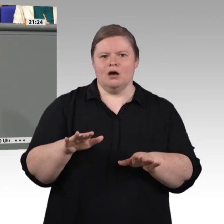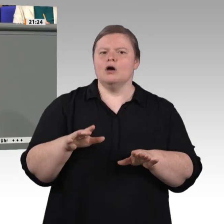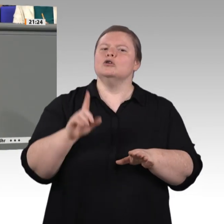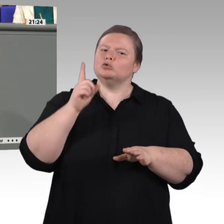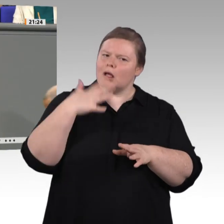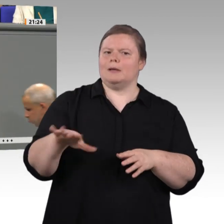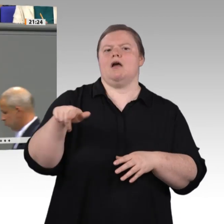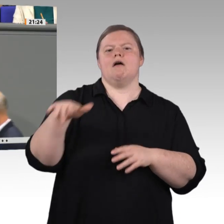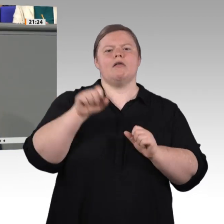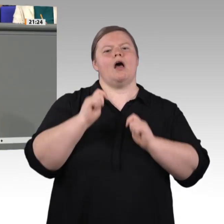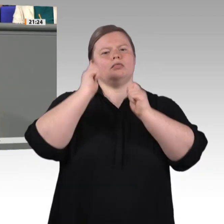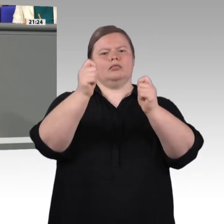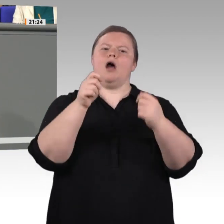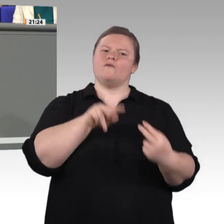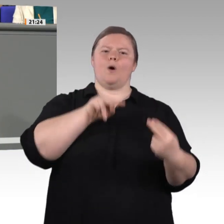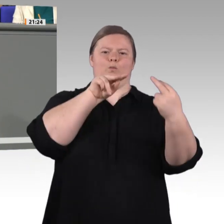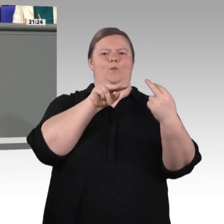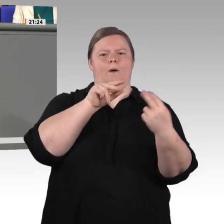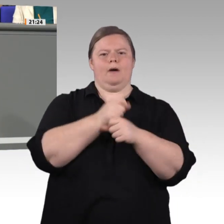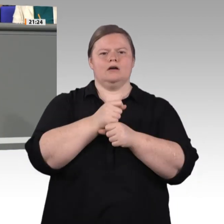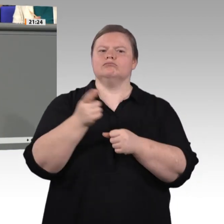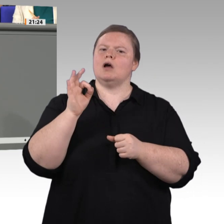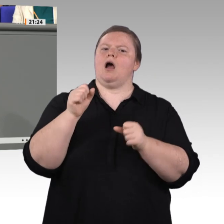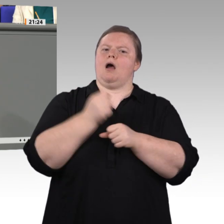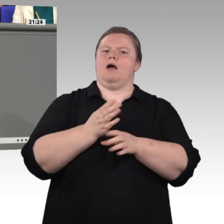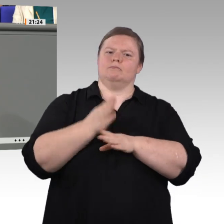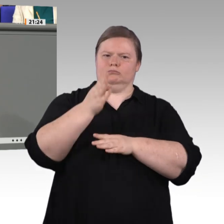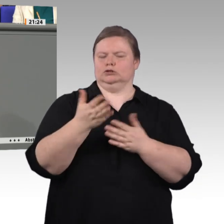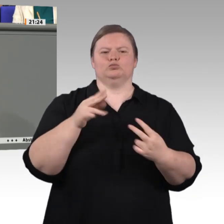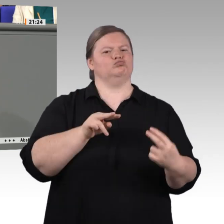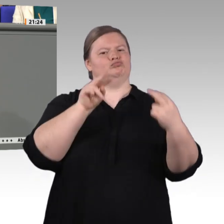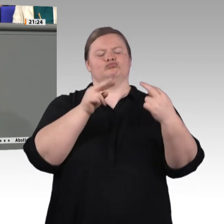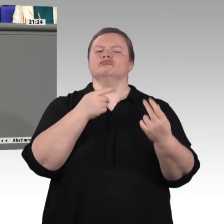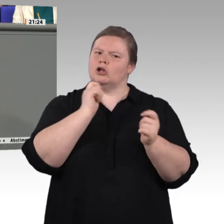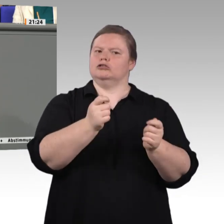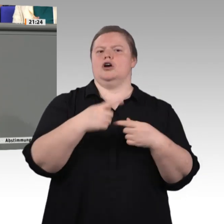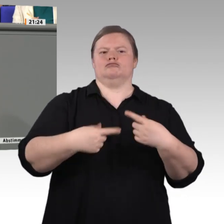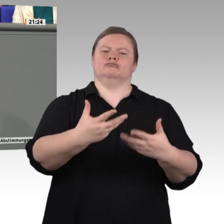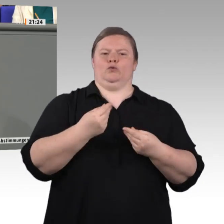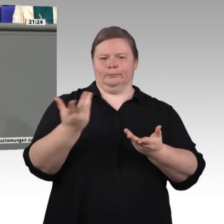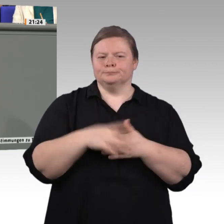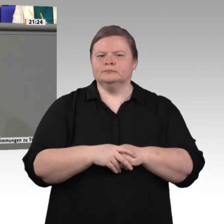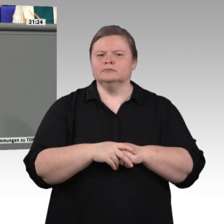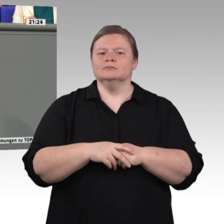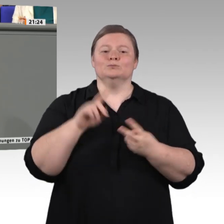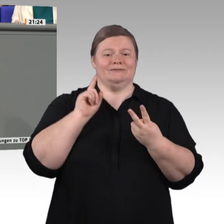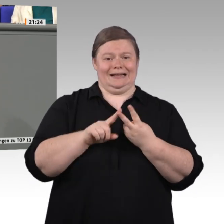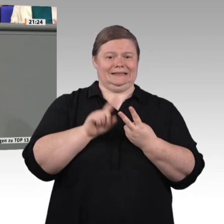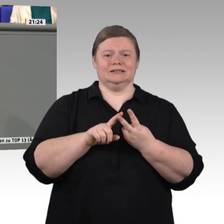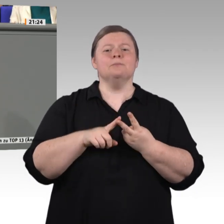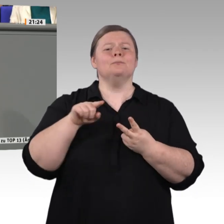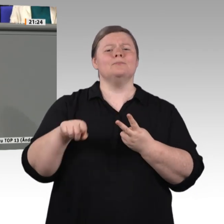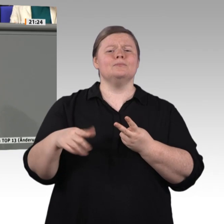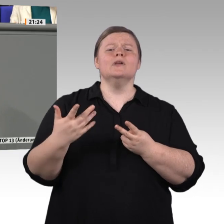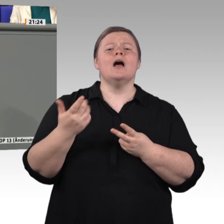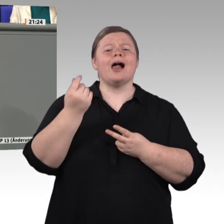künftig nicht danach, in welcher Wohnform die Menschen wohnen, sondern nach ihrem persönlichen, individuellen